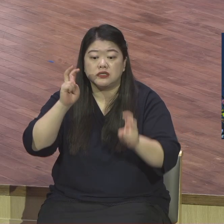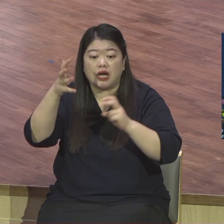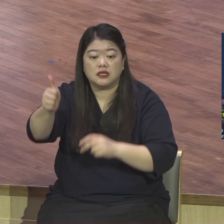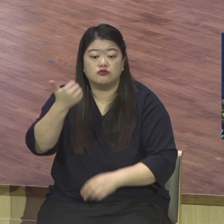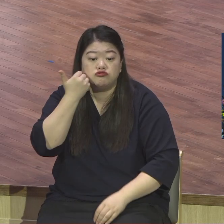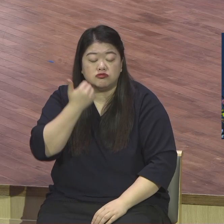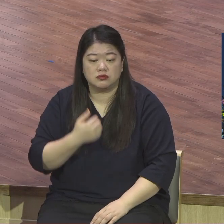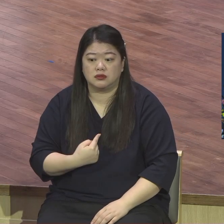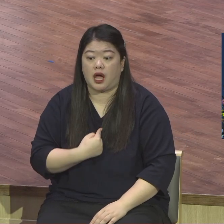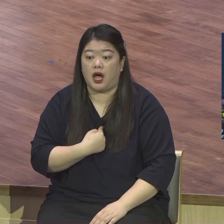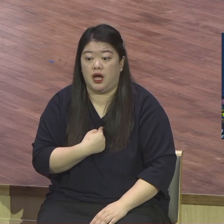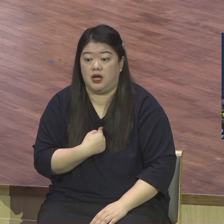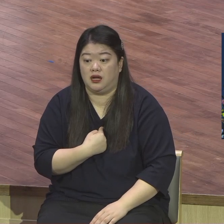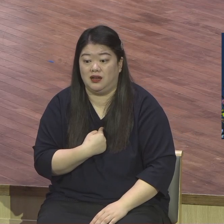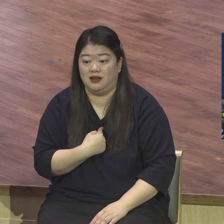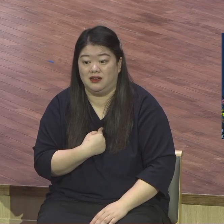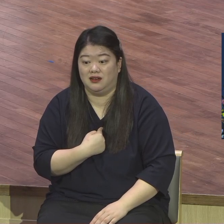아멘.